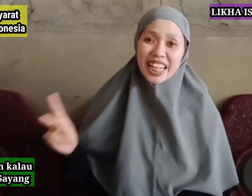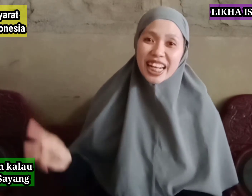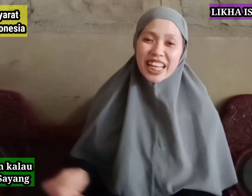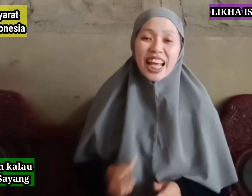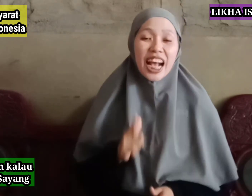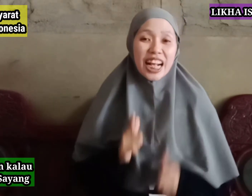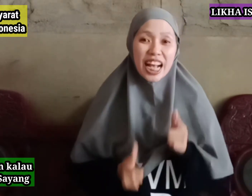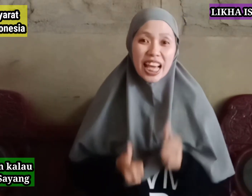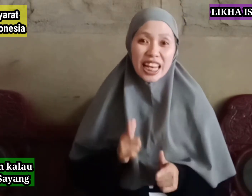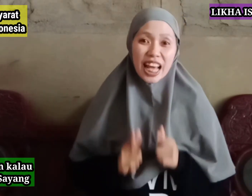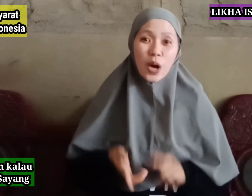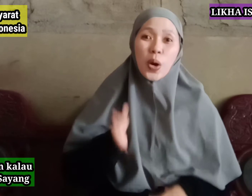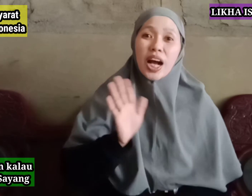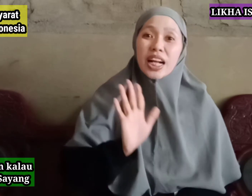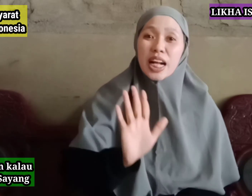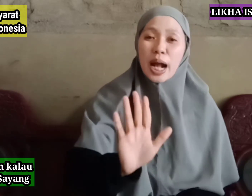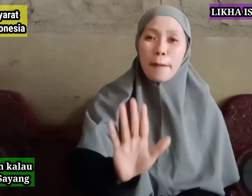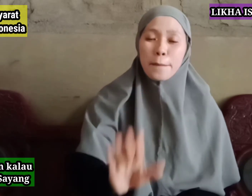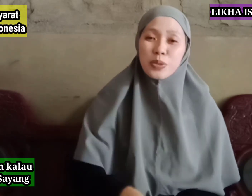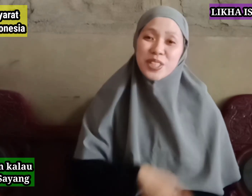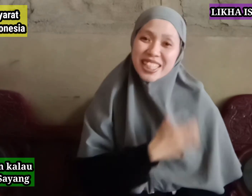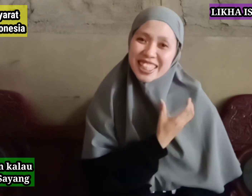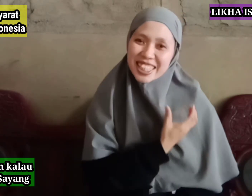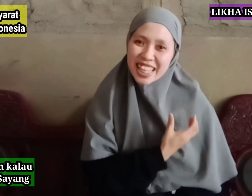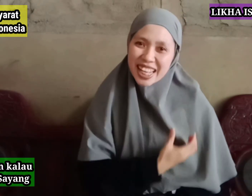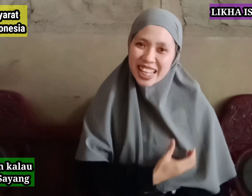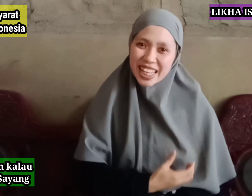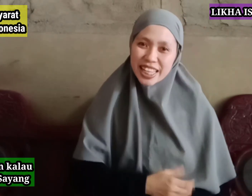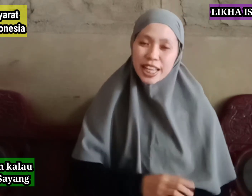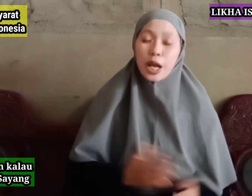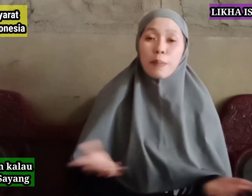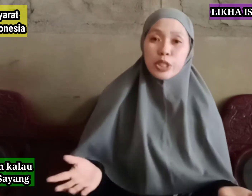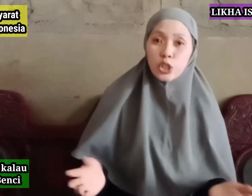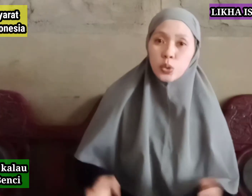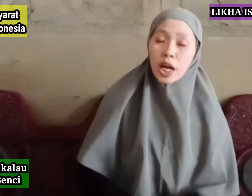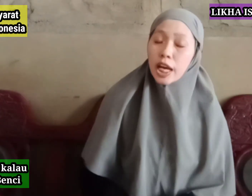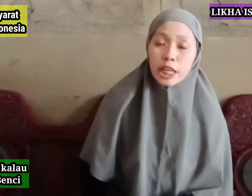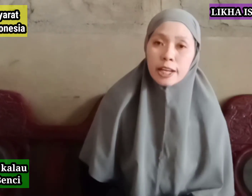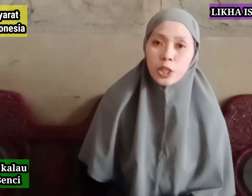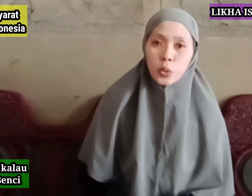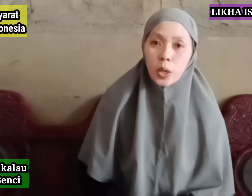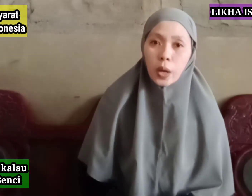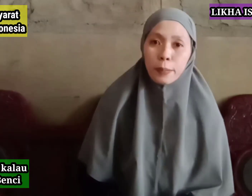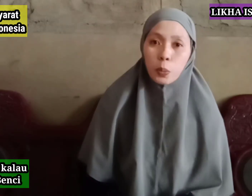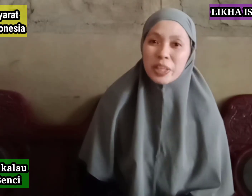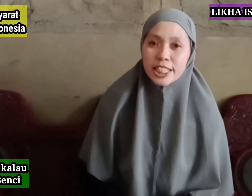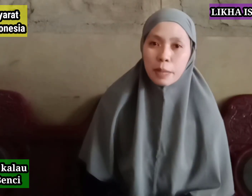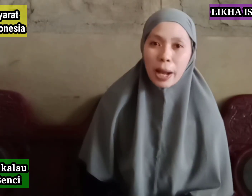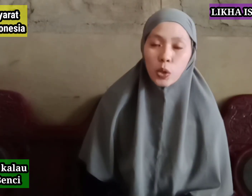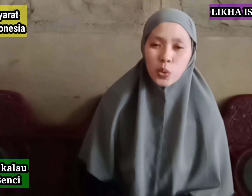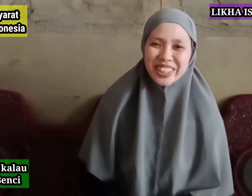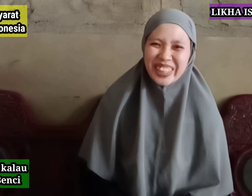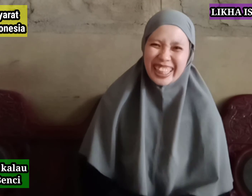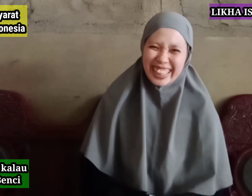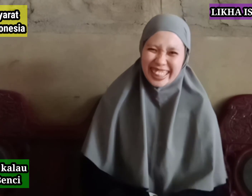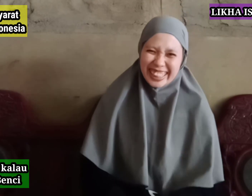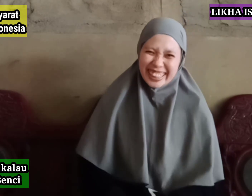katakan kalau kamu sayang. Bisa juga katakan gitu kalau kamu tuh benci sama aku gitu.